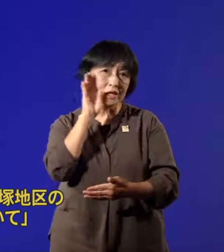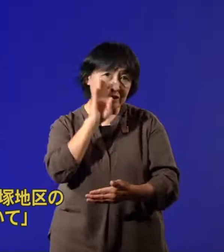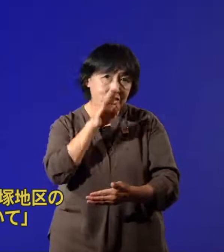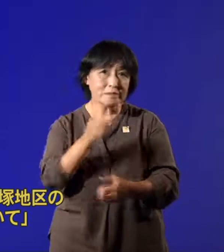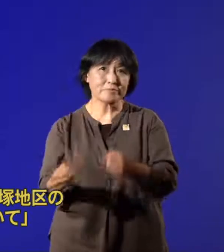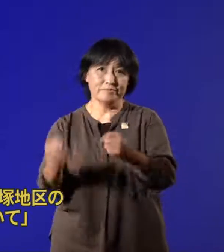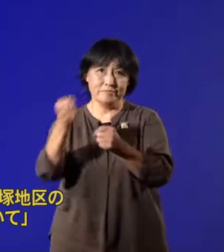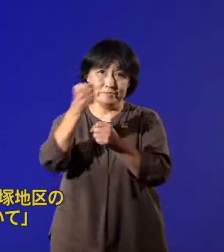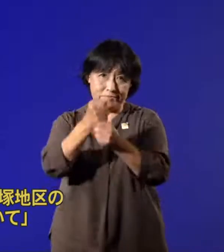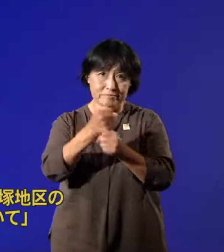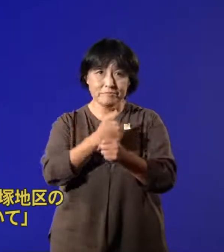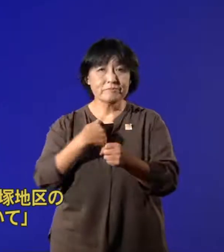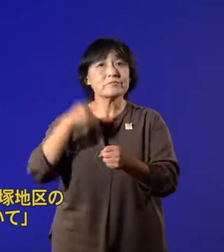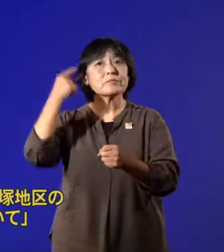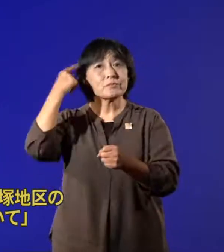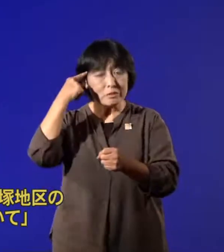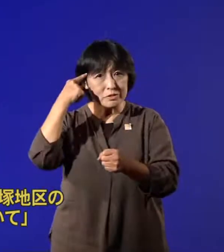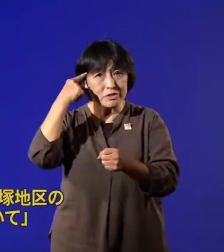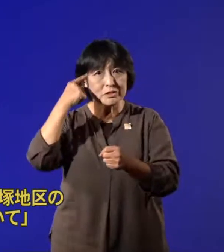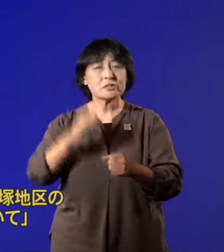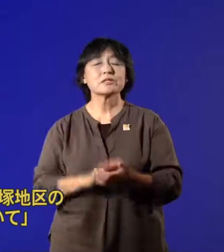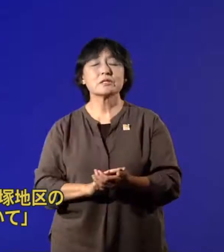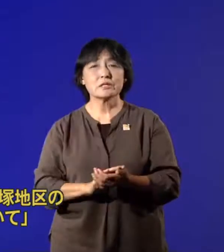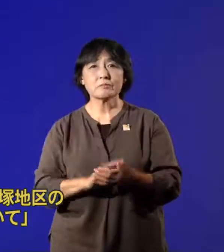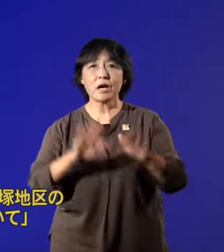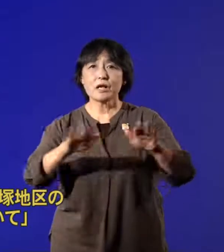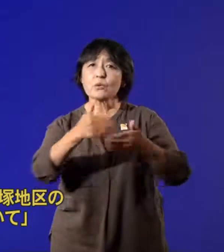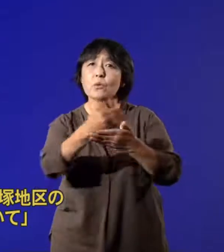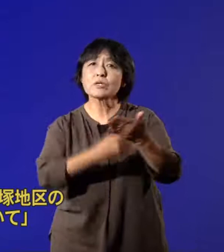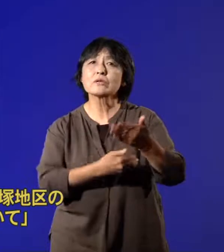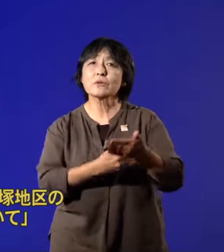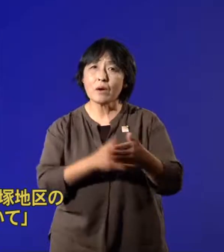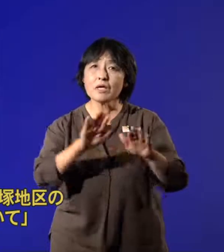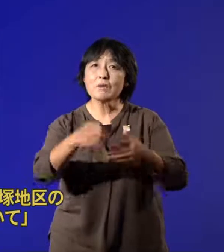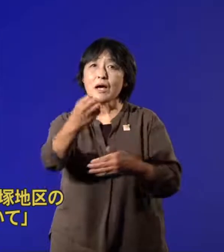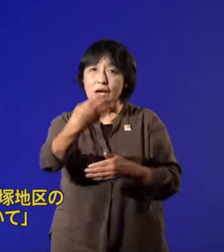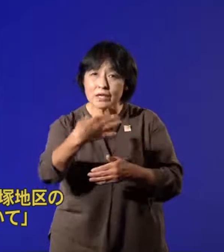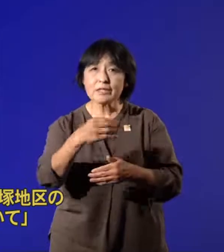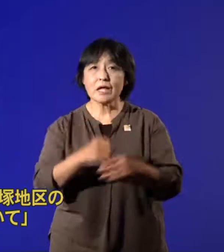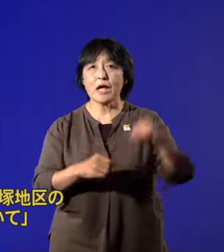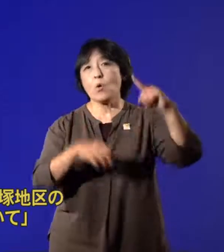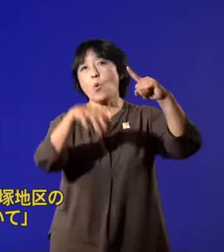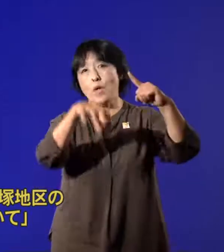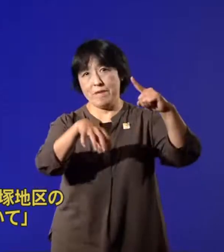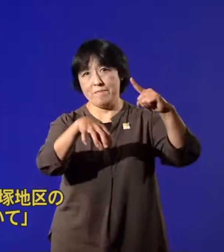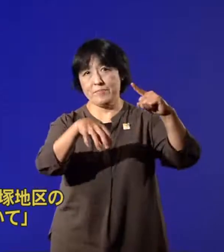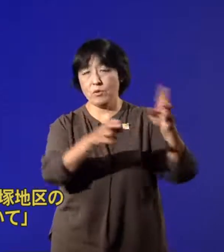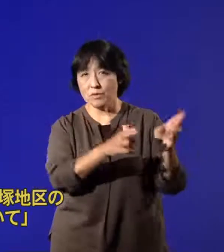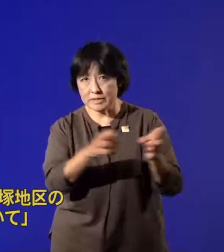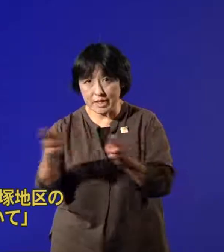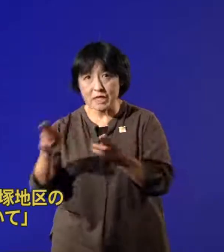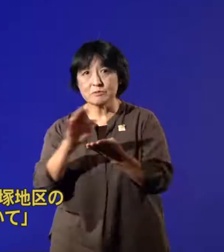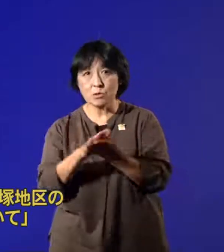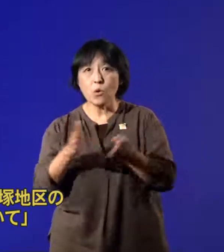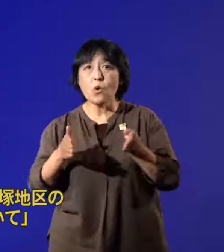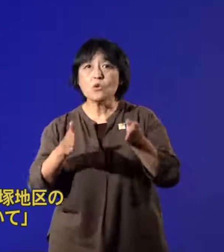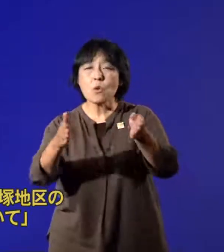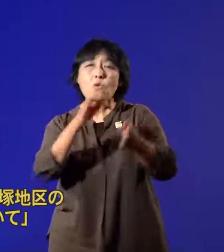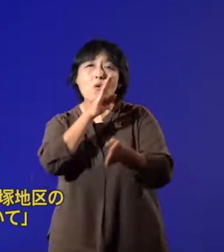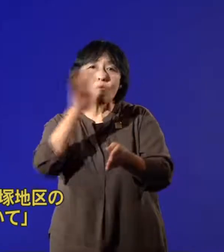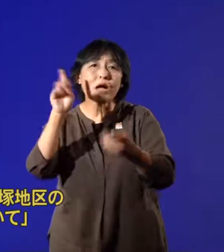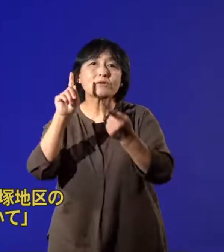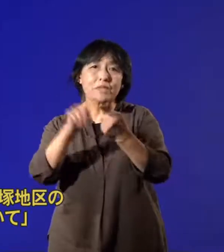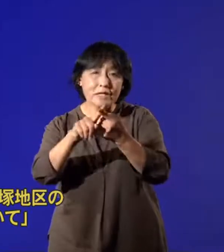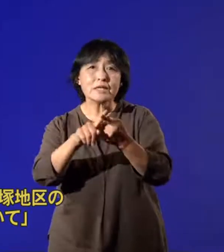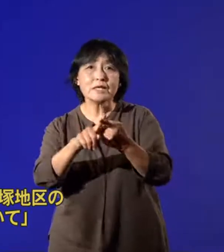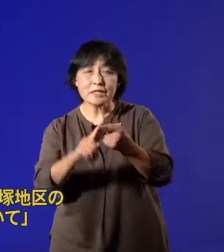思っております。で、残り今お話の公園の整備、それから道路の本格復旧ということについて、